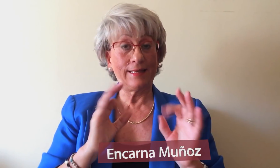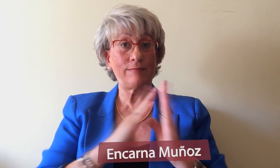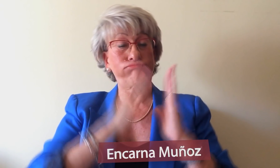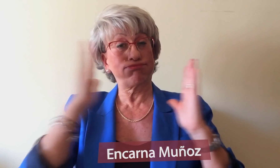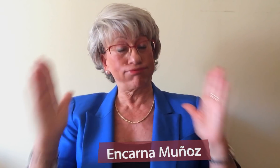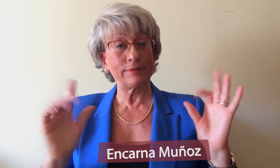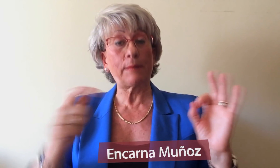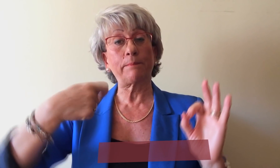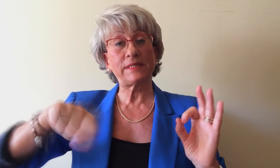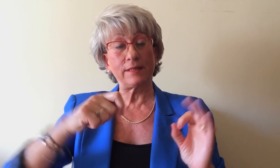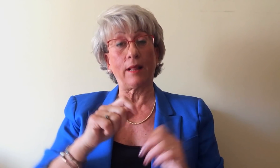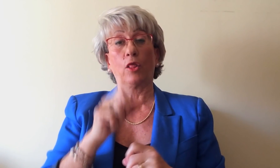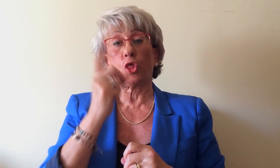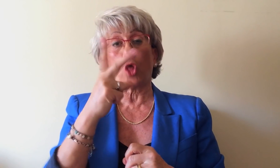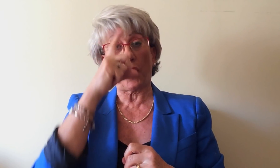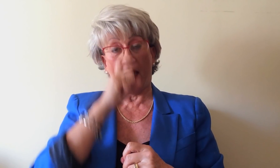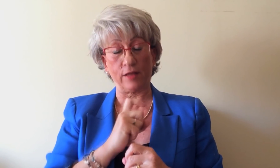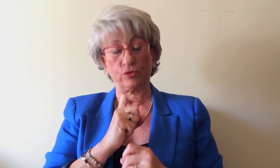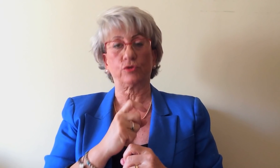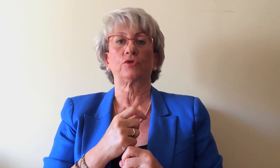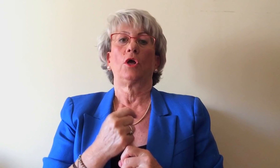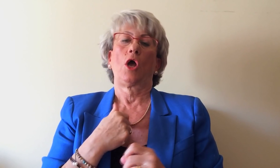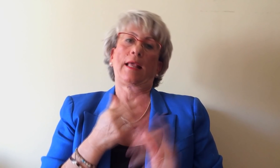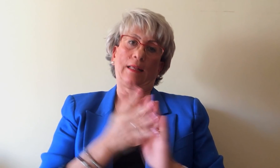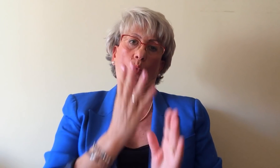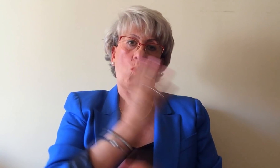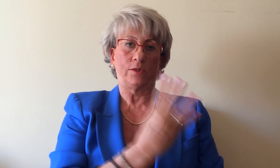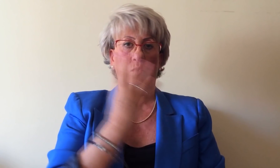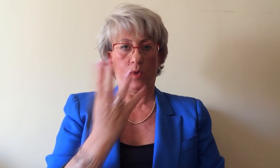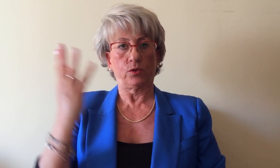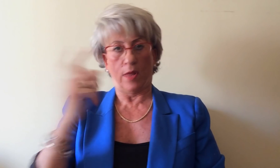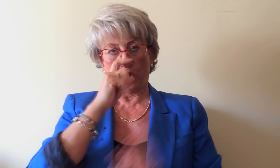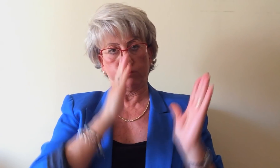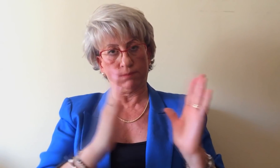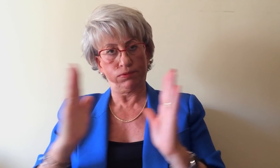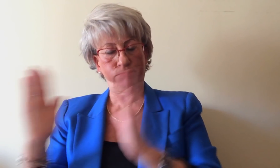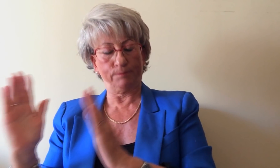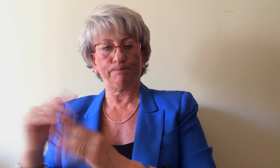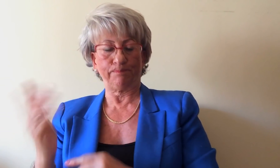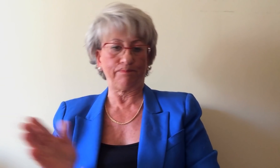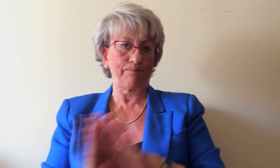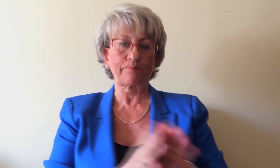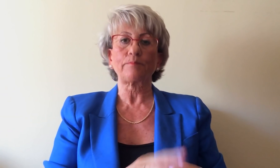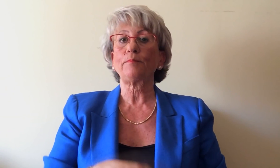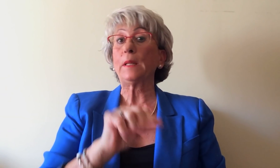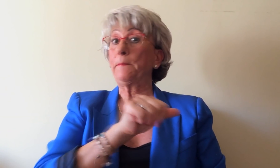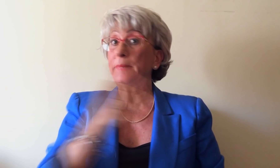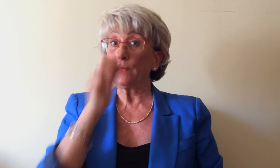La meva etapa com a presidència va durar 12 anys, dividit en 3 períodes de 4 anys. La